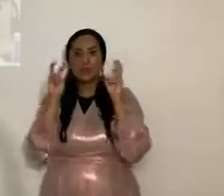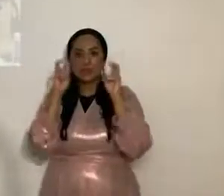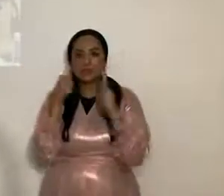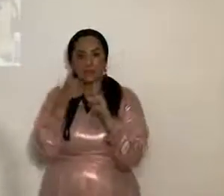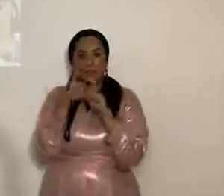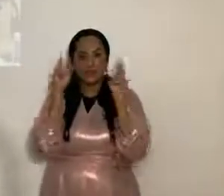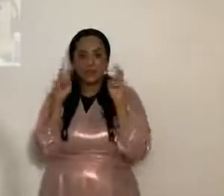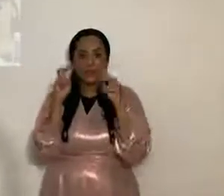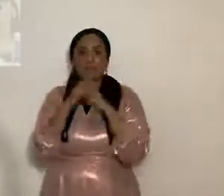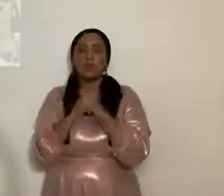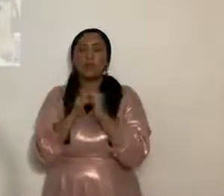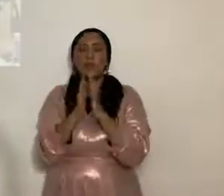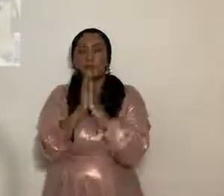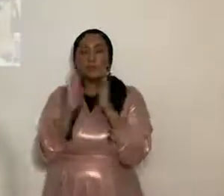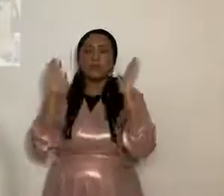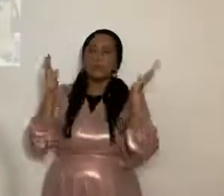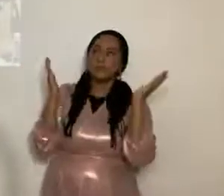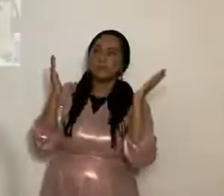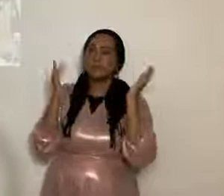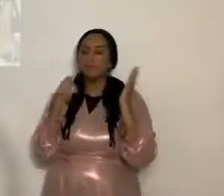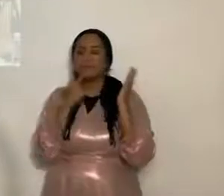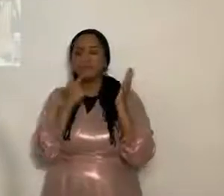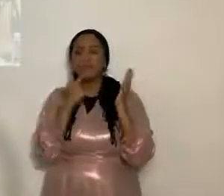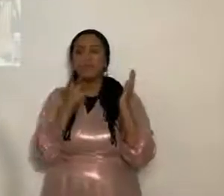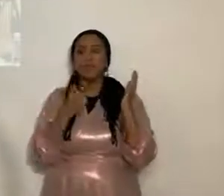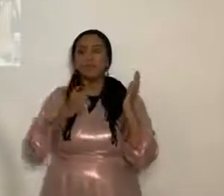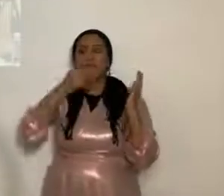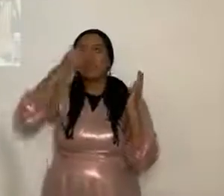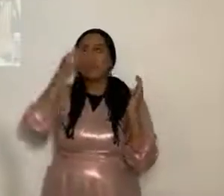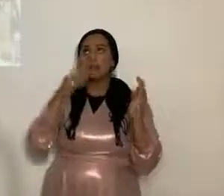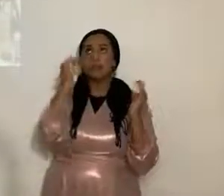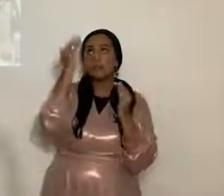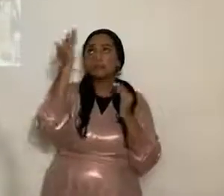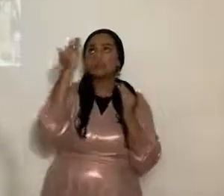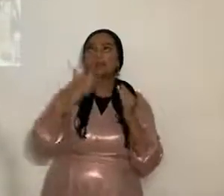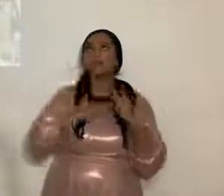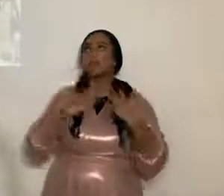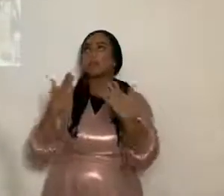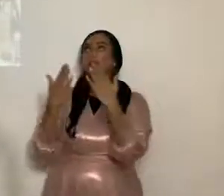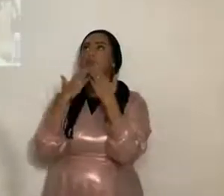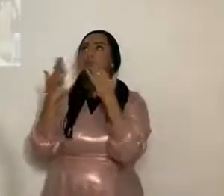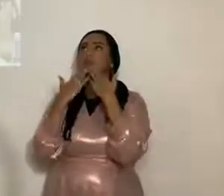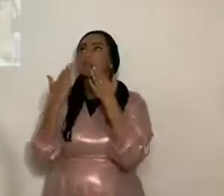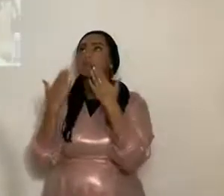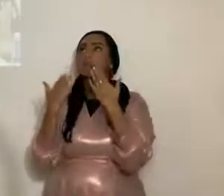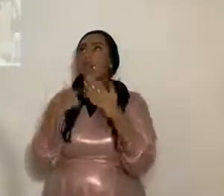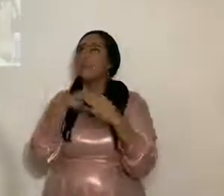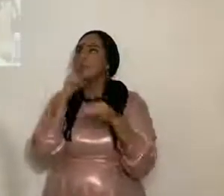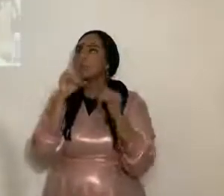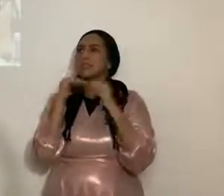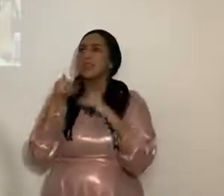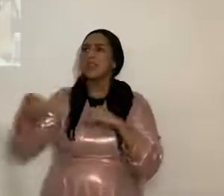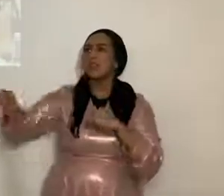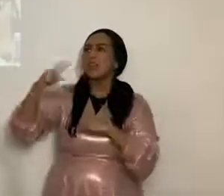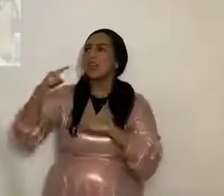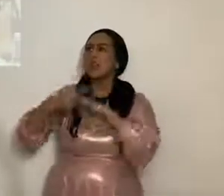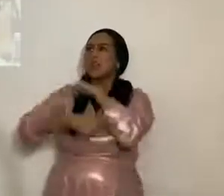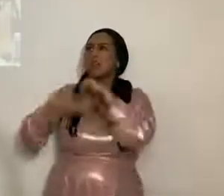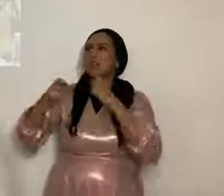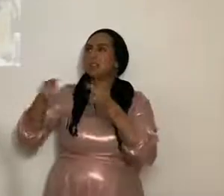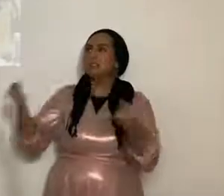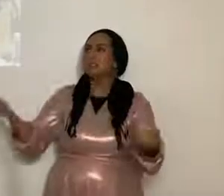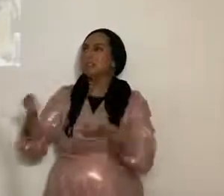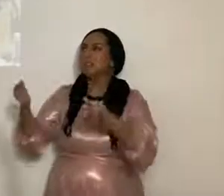mismo. Oraba consigo mismo de esta manera: Dios, Elohim, te doy gracias porque no soy como los otros hombres, ladrones e